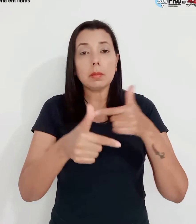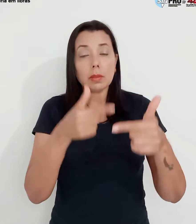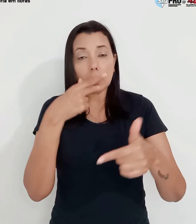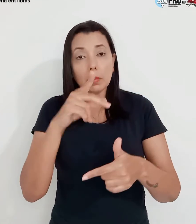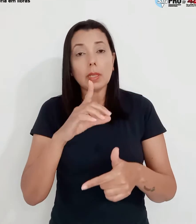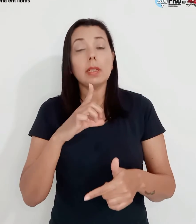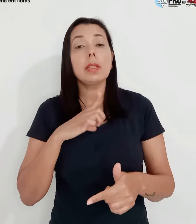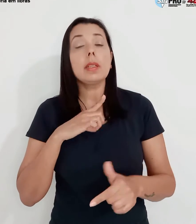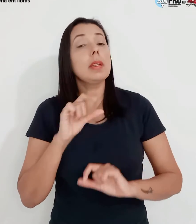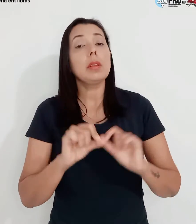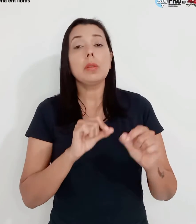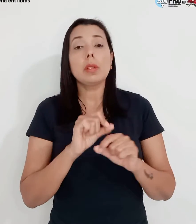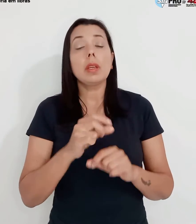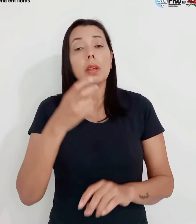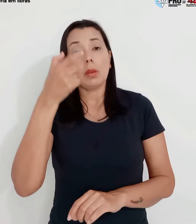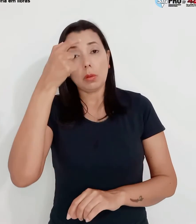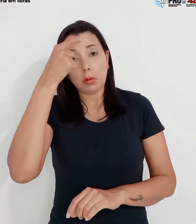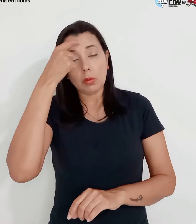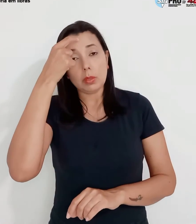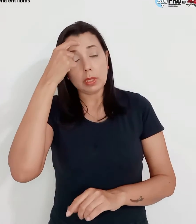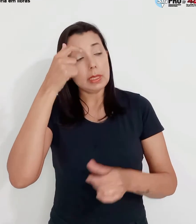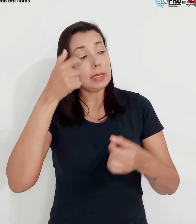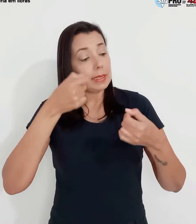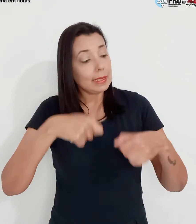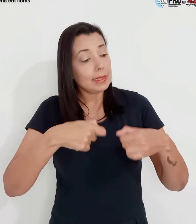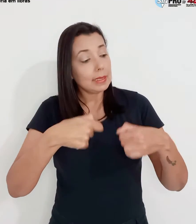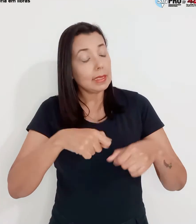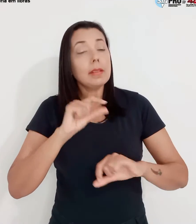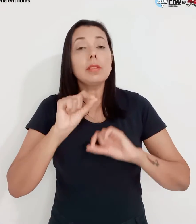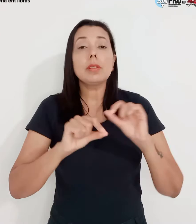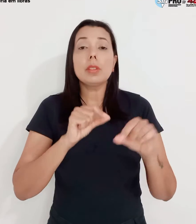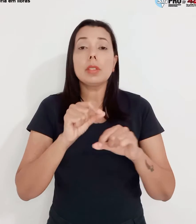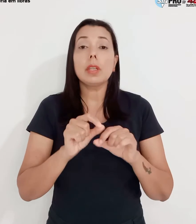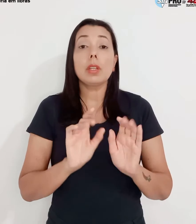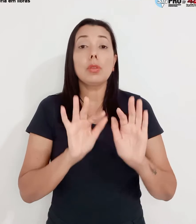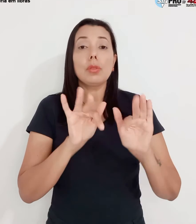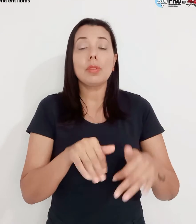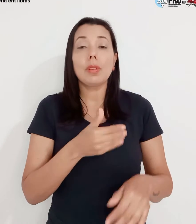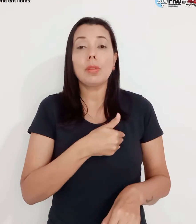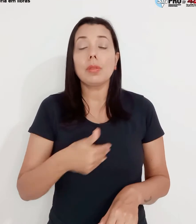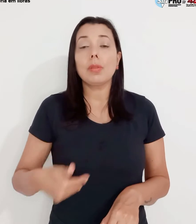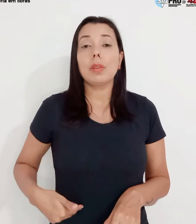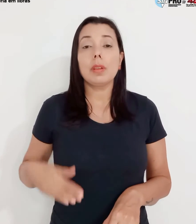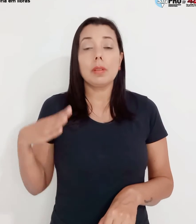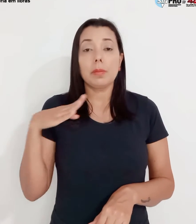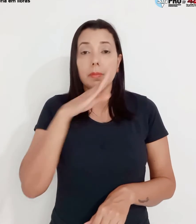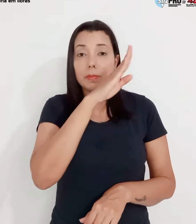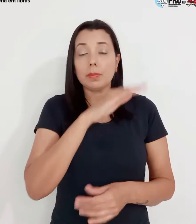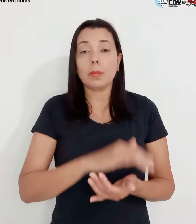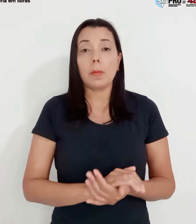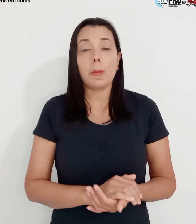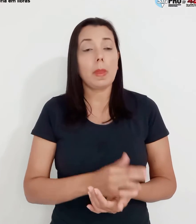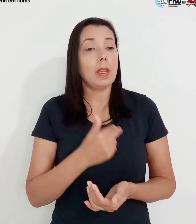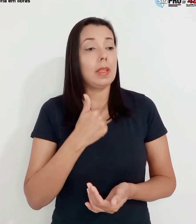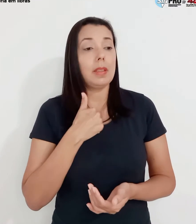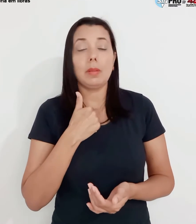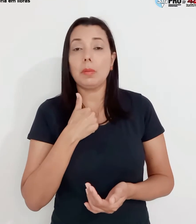que tenhamos consciência da necessidade do fim do governo Bolsonaro. Não podemos nos